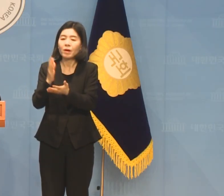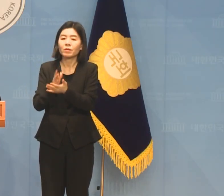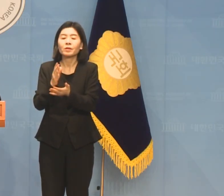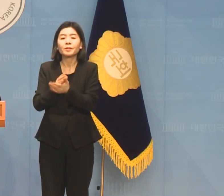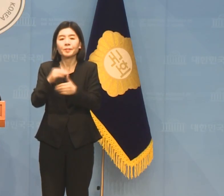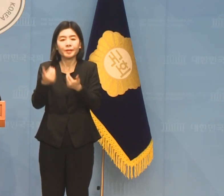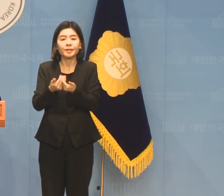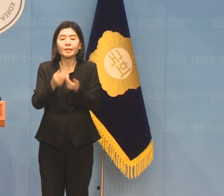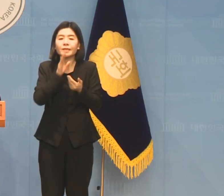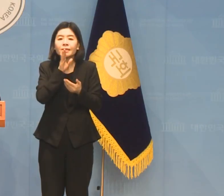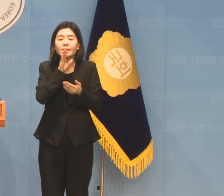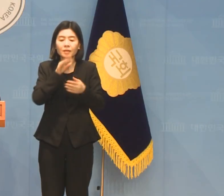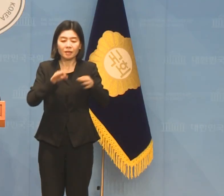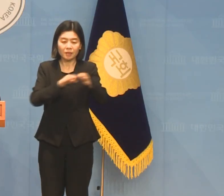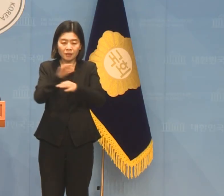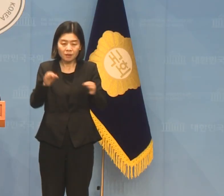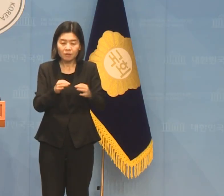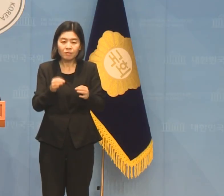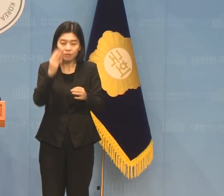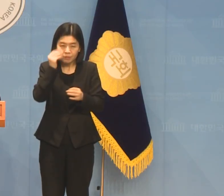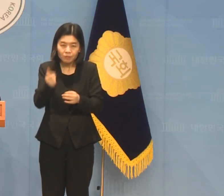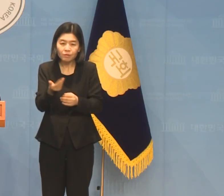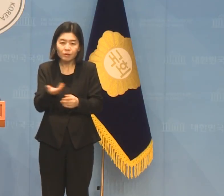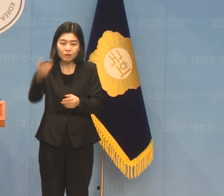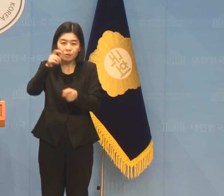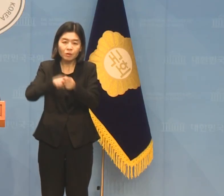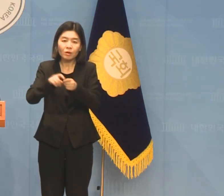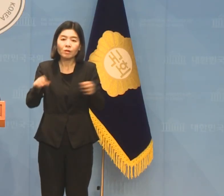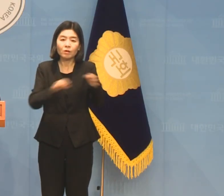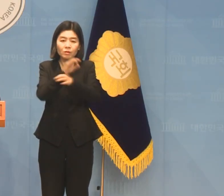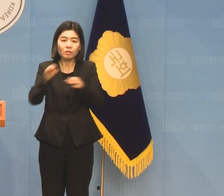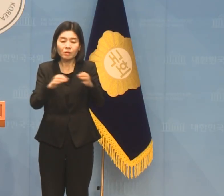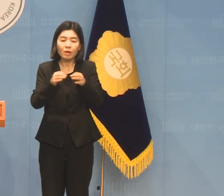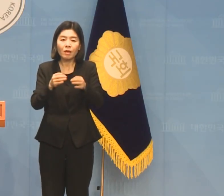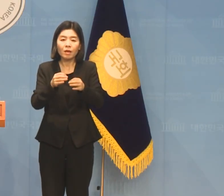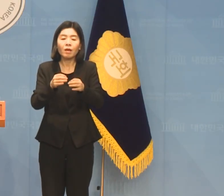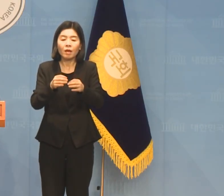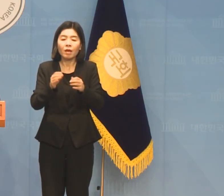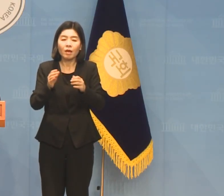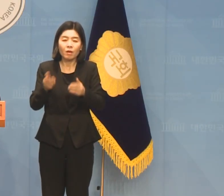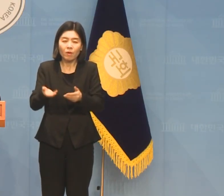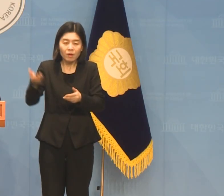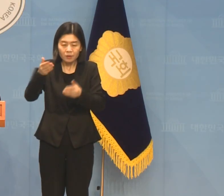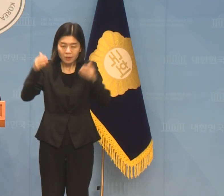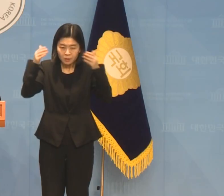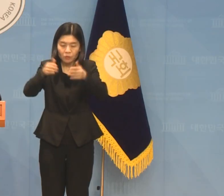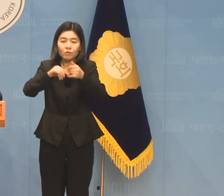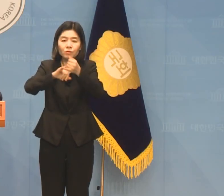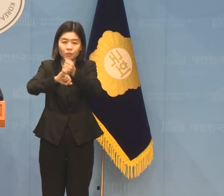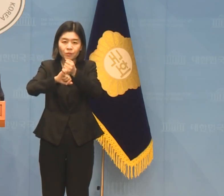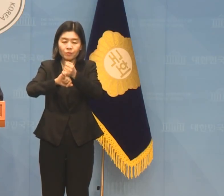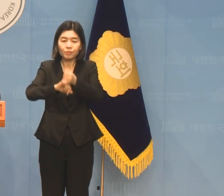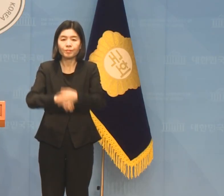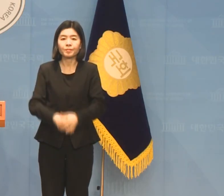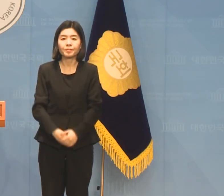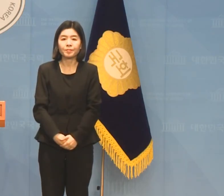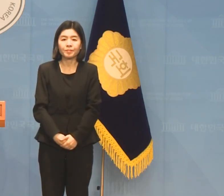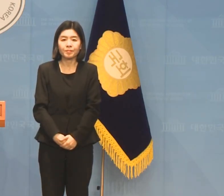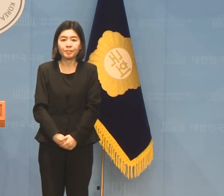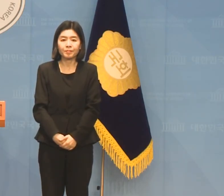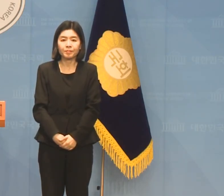시장 활성화를 위한 정책을 통해 경제를 활성화시키는 데 집중할 것입니다. 이상입니다.